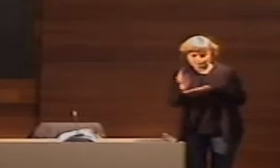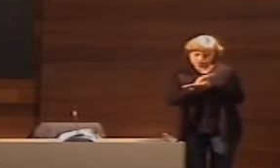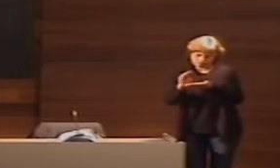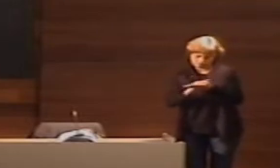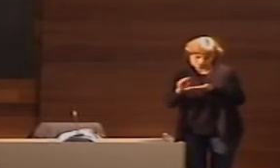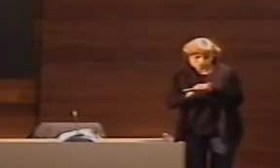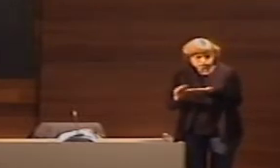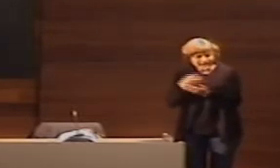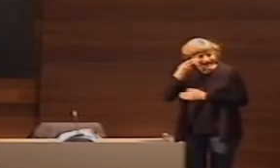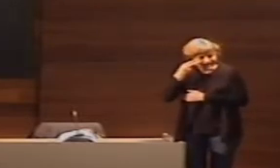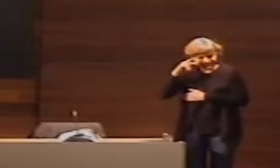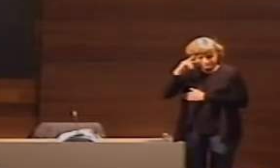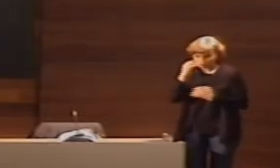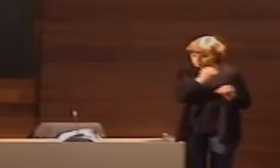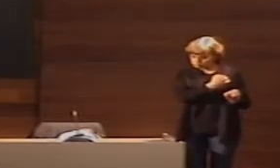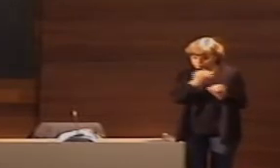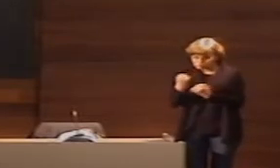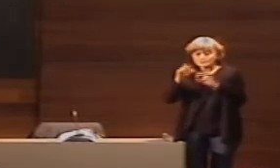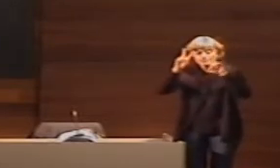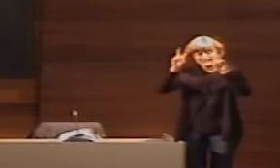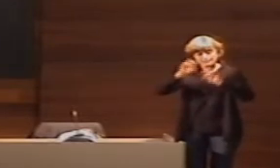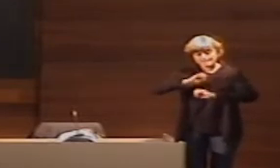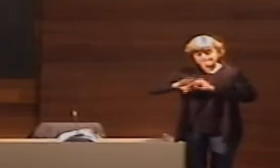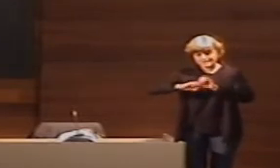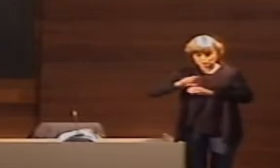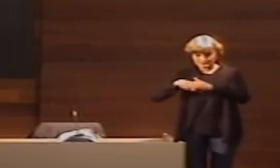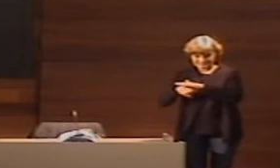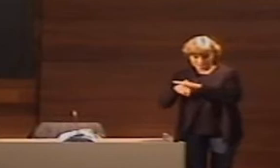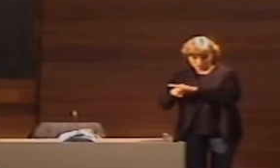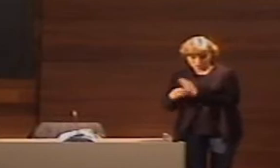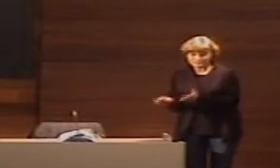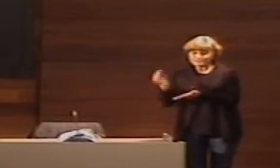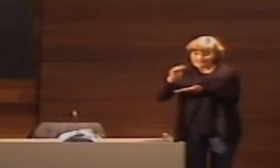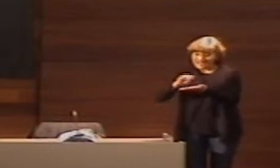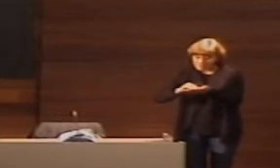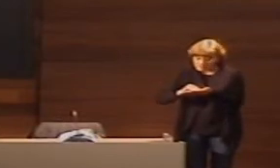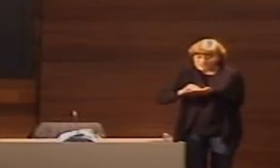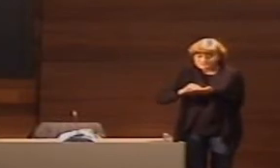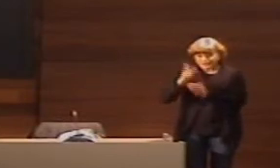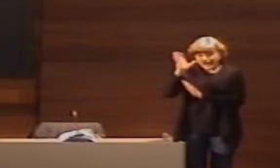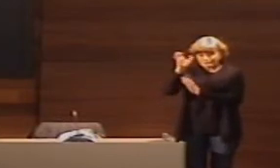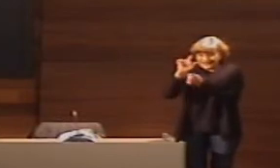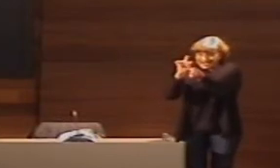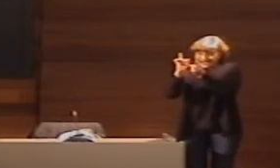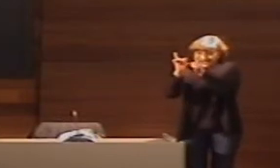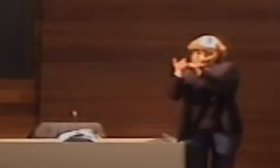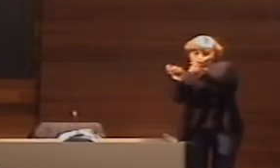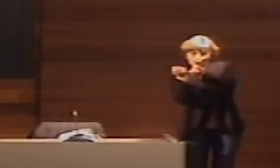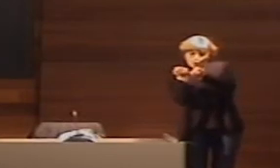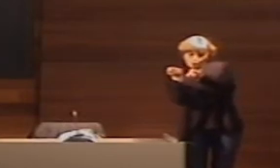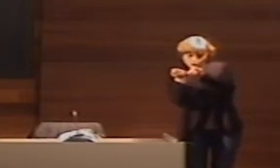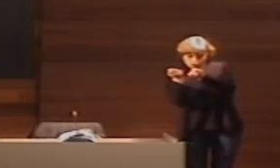también con amplias aspectos que tienen que ver con la sostenibilidad o con el cambio climático y medio ambiente.